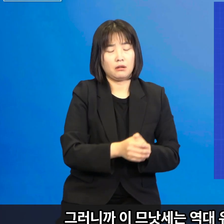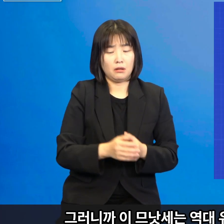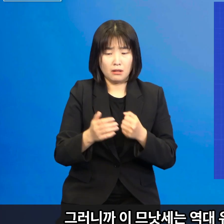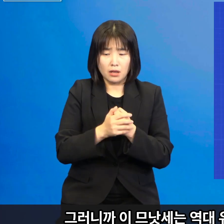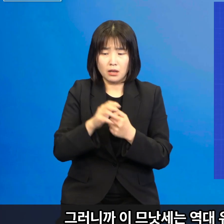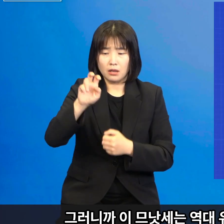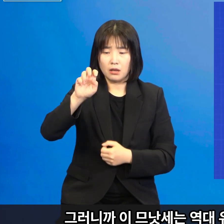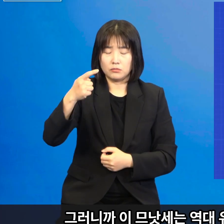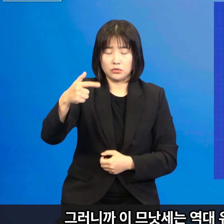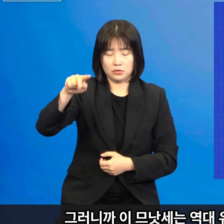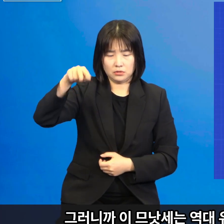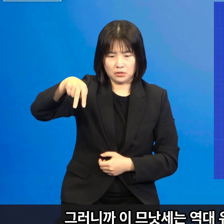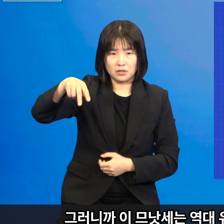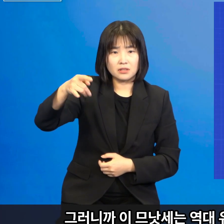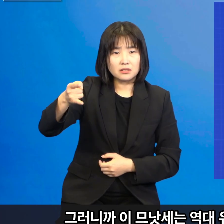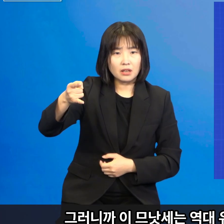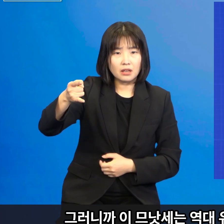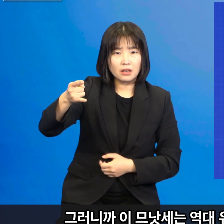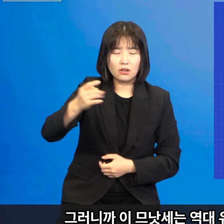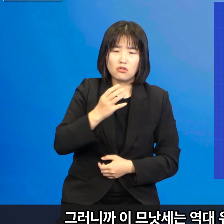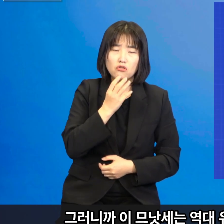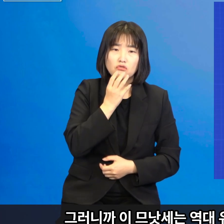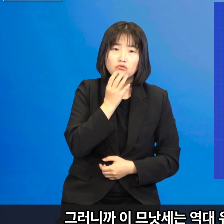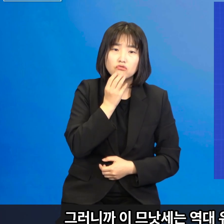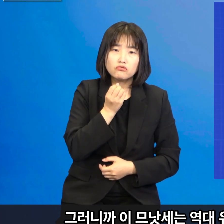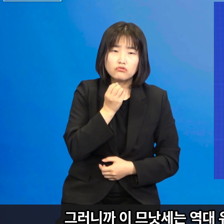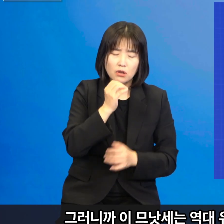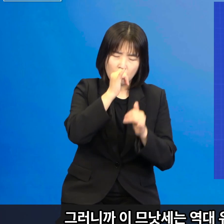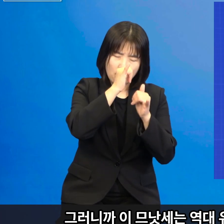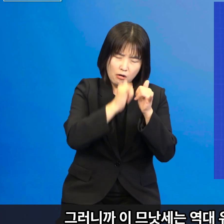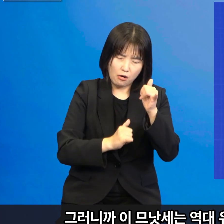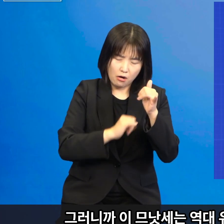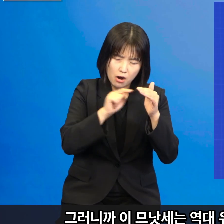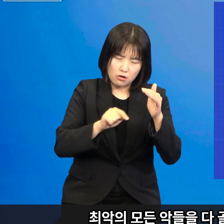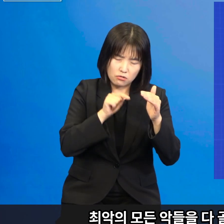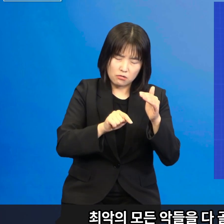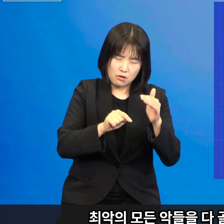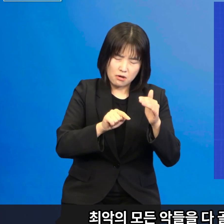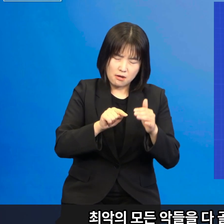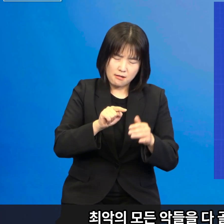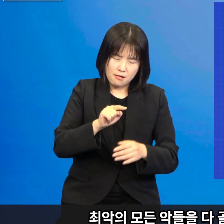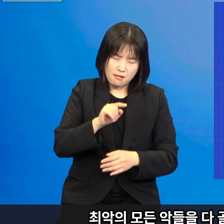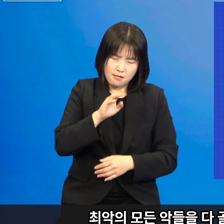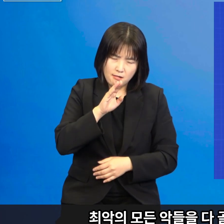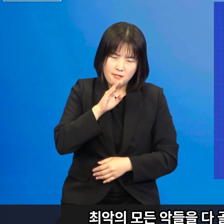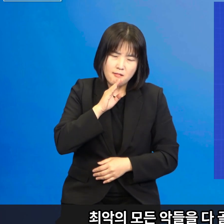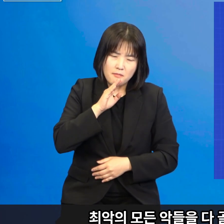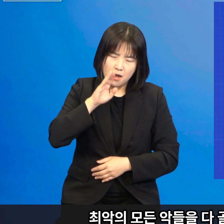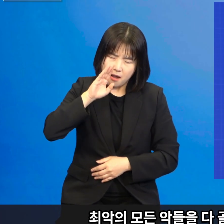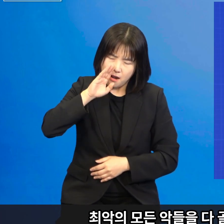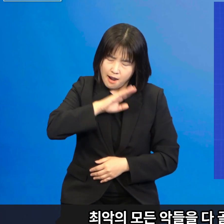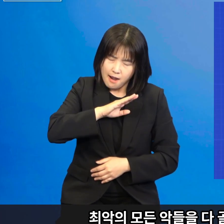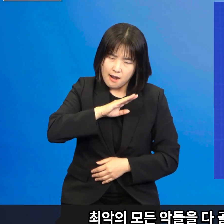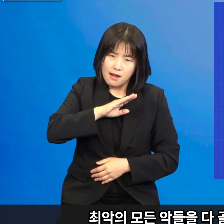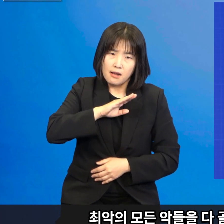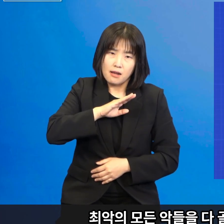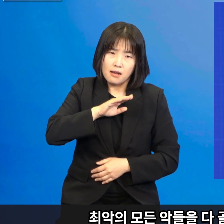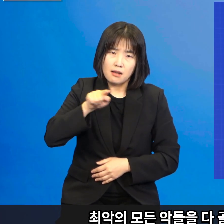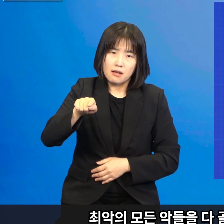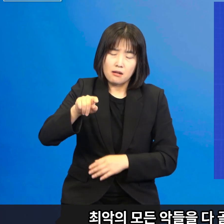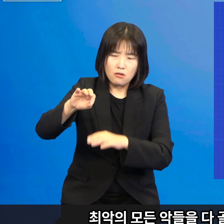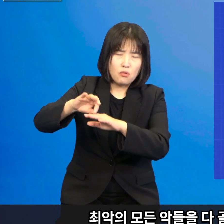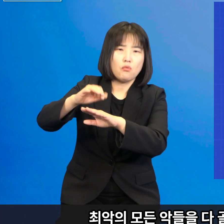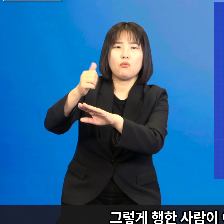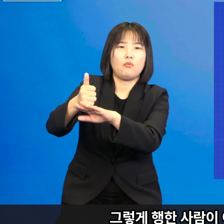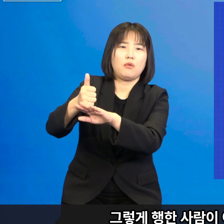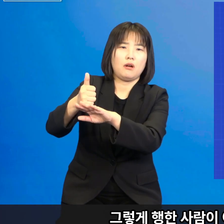므낫세는 역대 유다 이 역사 중에 일어날 수 있는 최악의 모든 악들을 다 골라다가 종합 선물